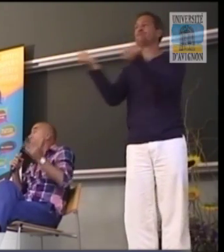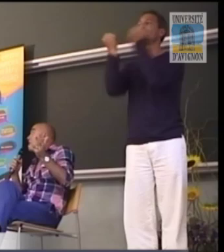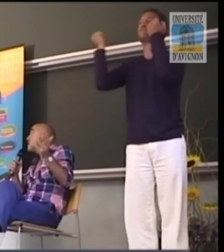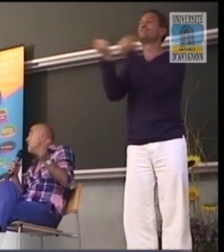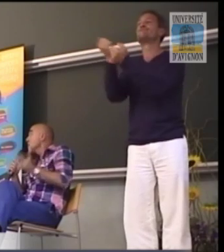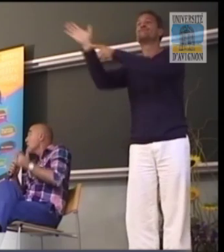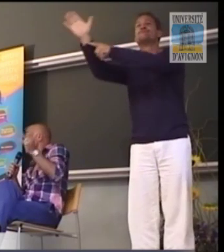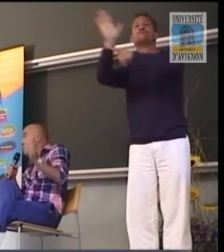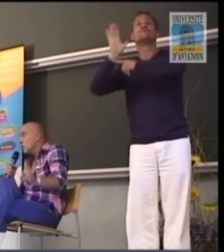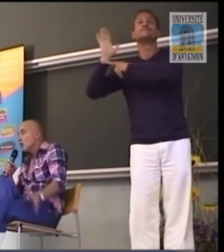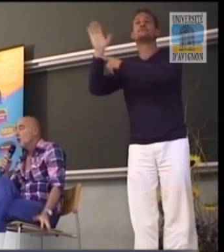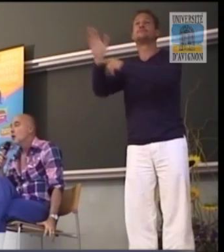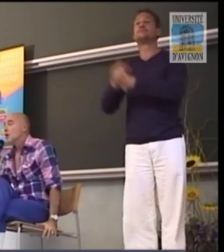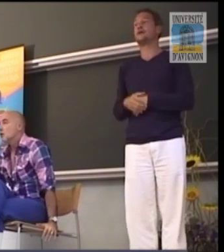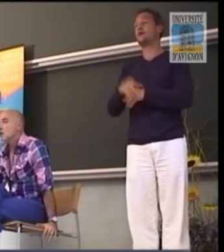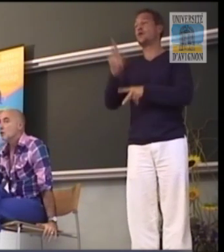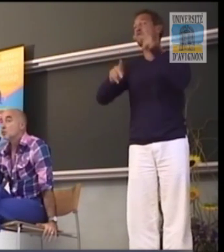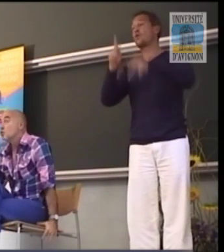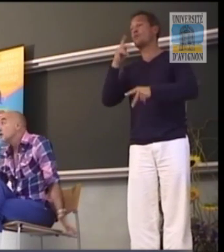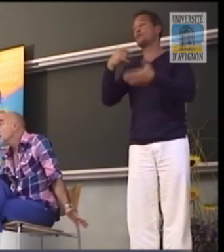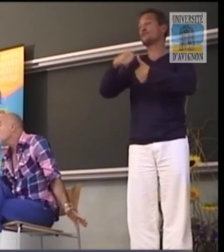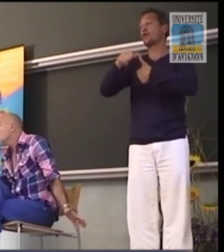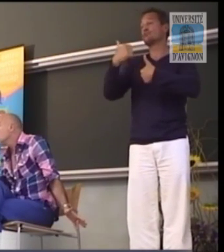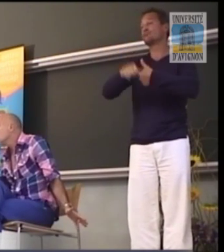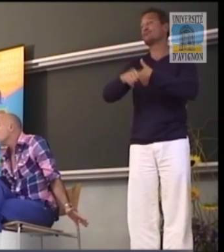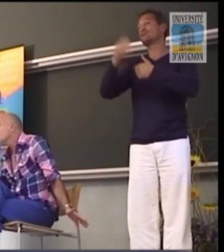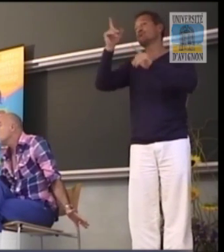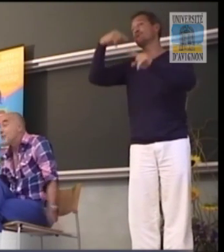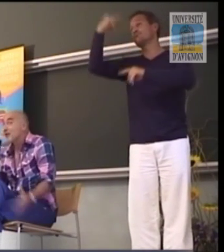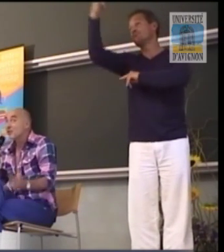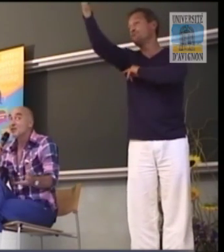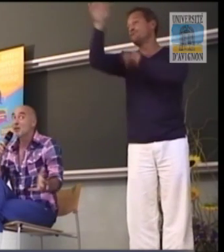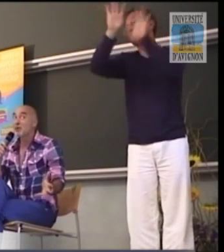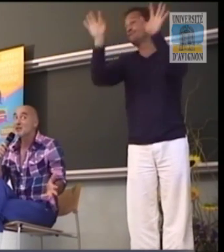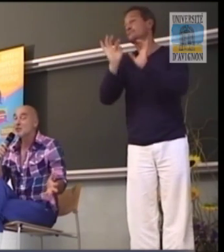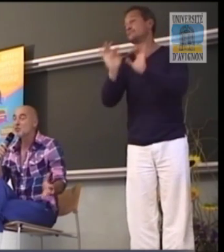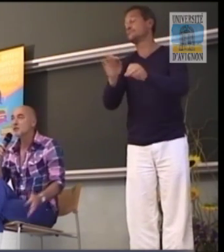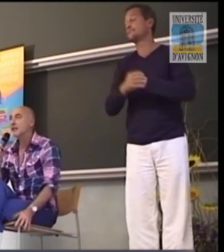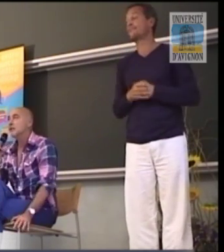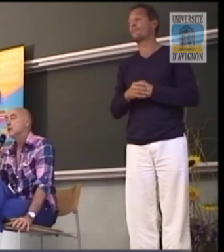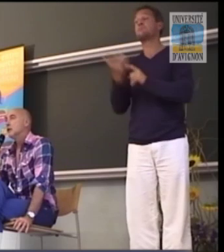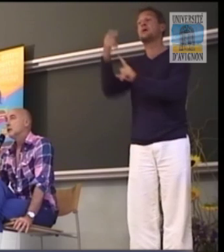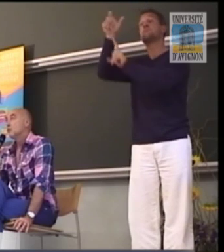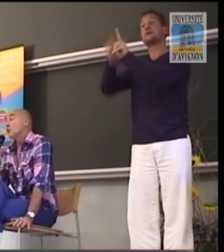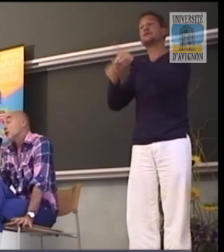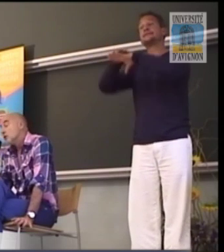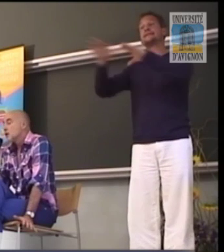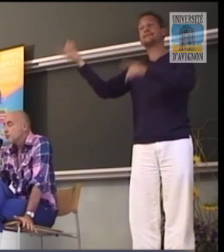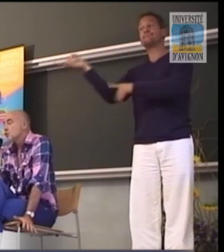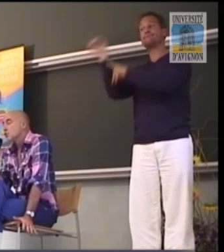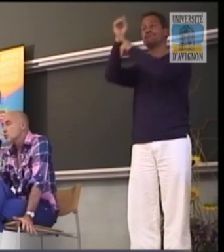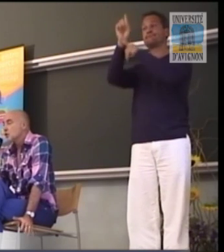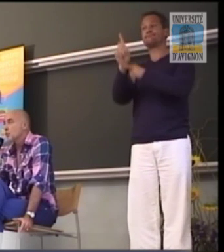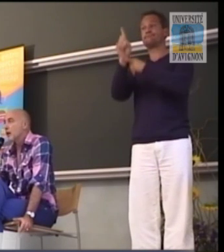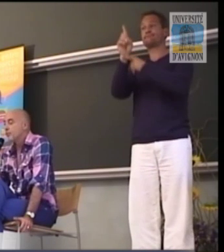les philatélistes un jour. Toujours est-il que la personne qui était présentée sur scène, moi qui me laissais